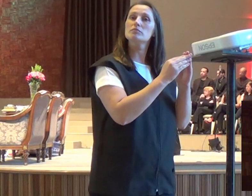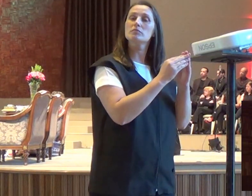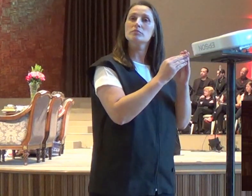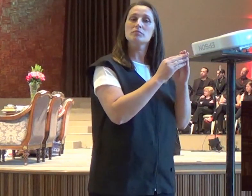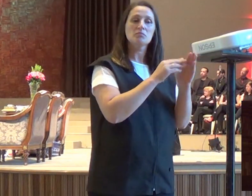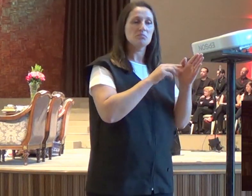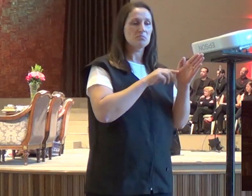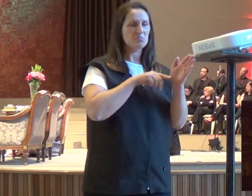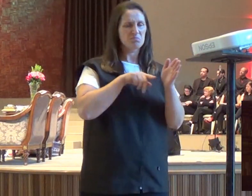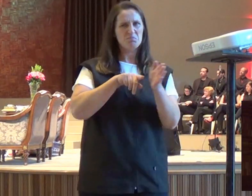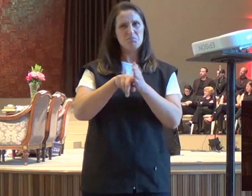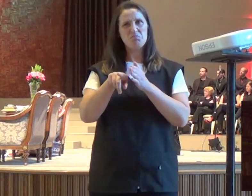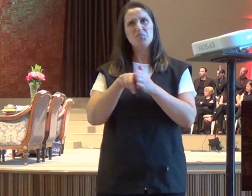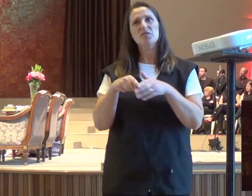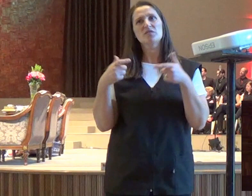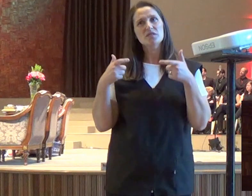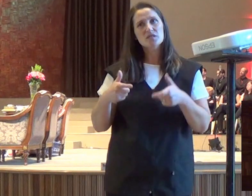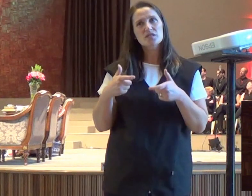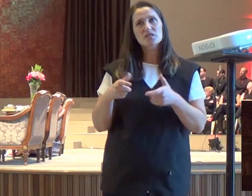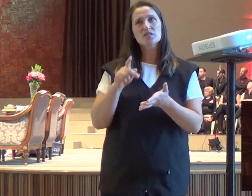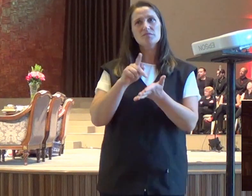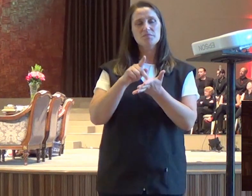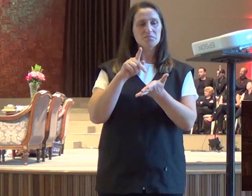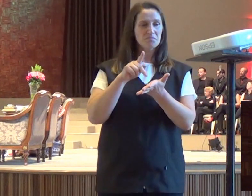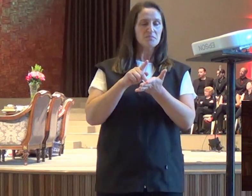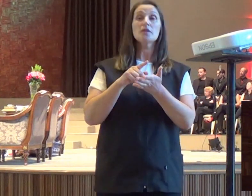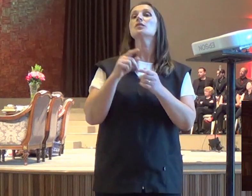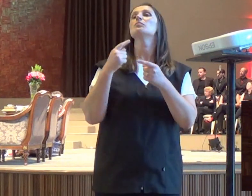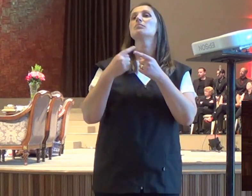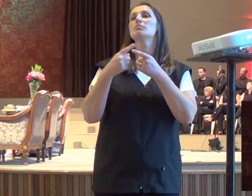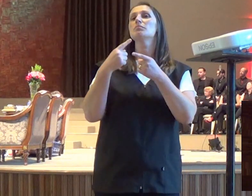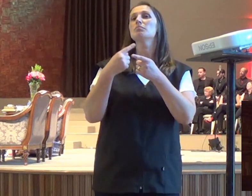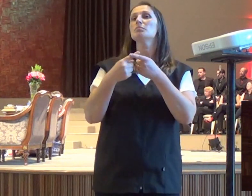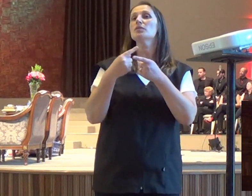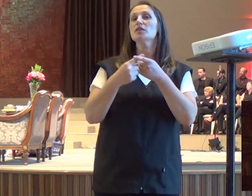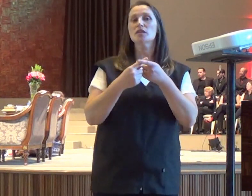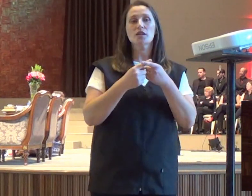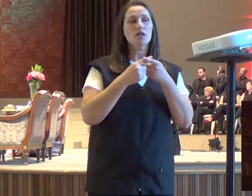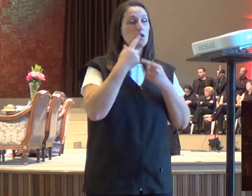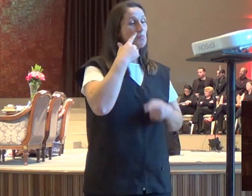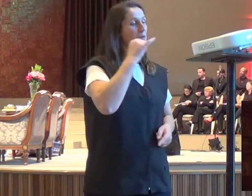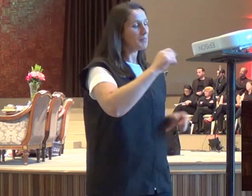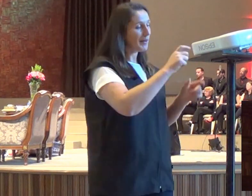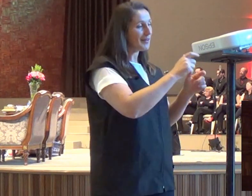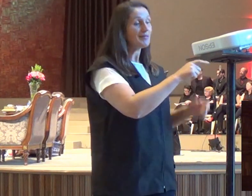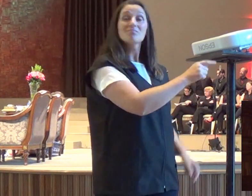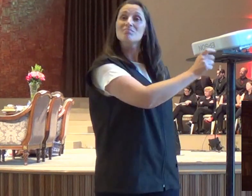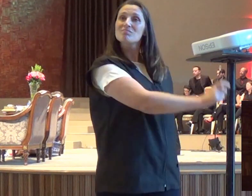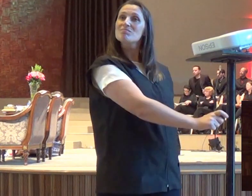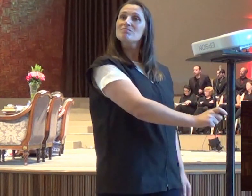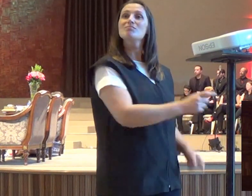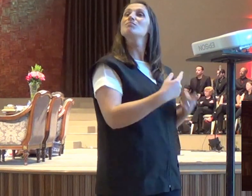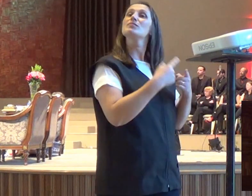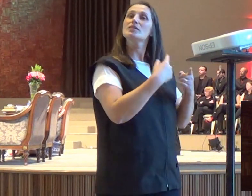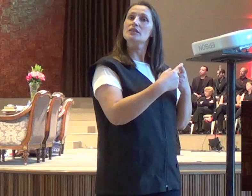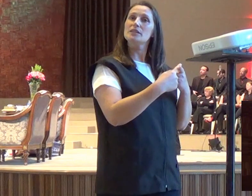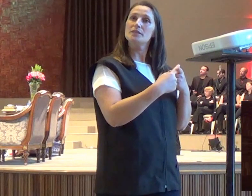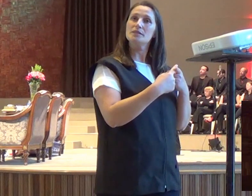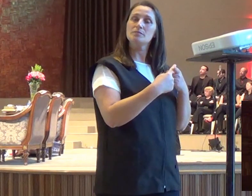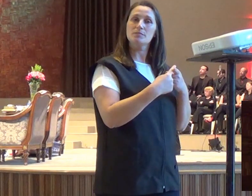Pergunta chata essa, não é? Por que nós mantemos o papai aqui? Mas,